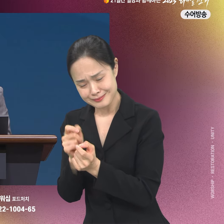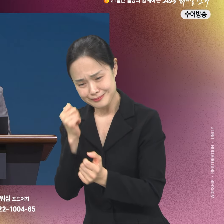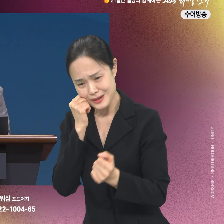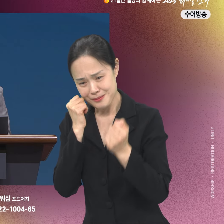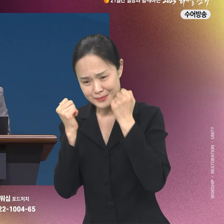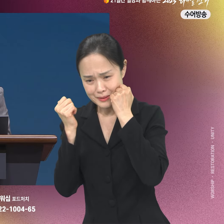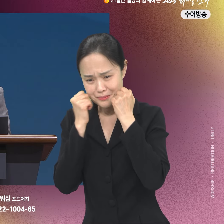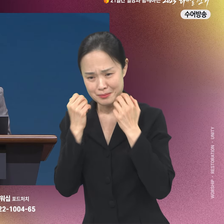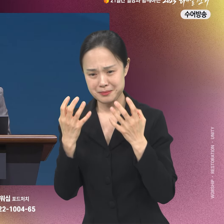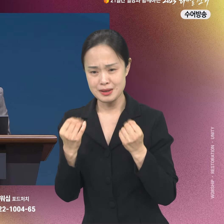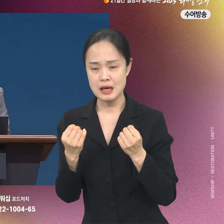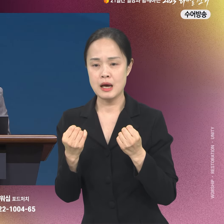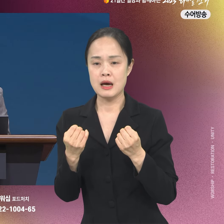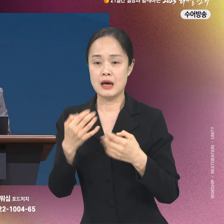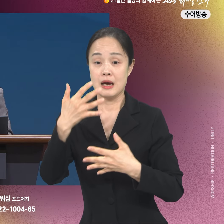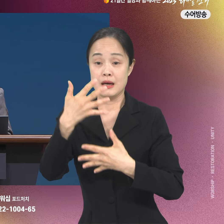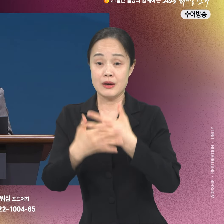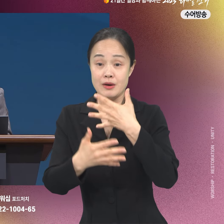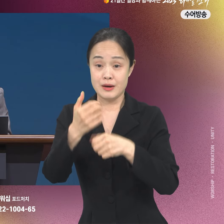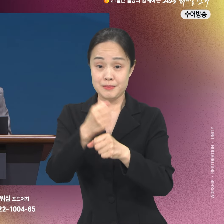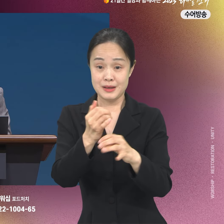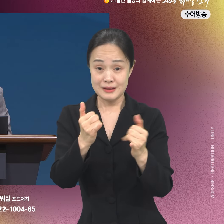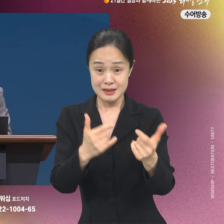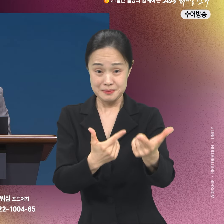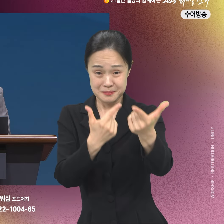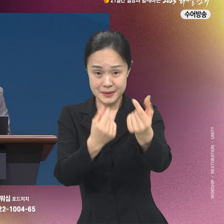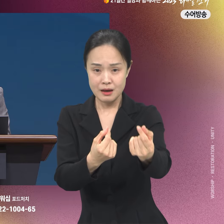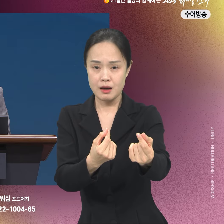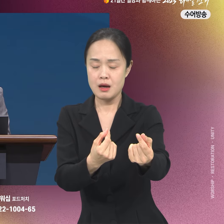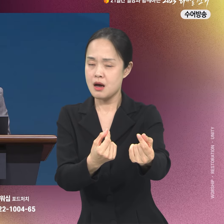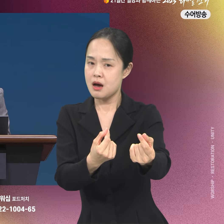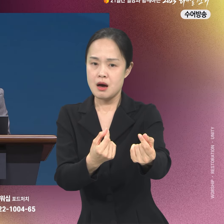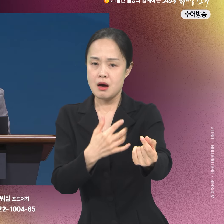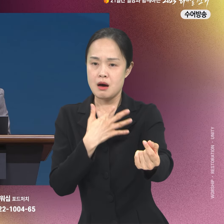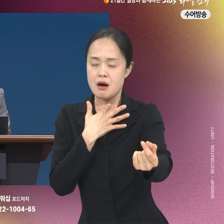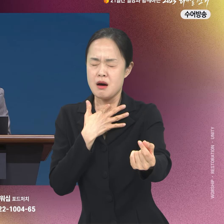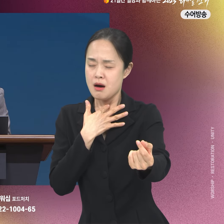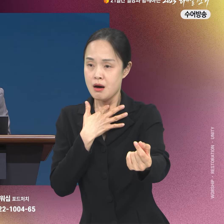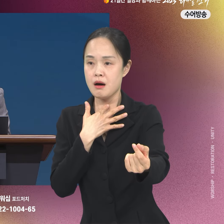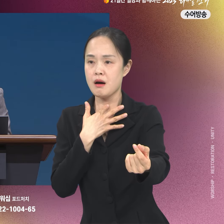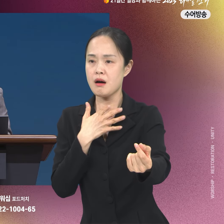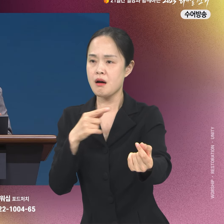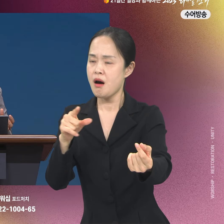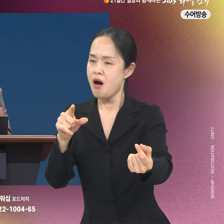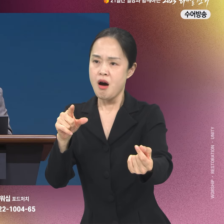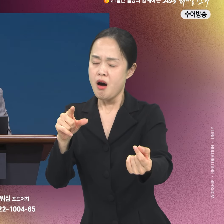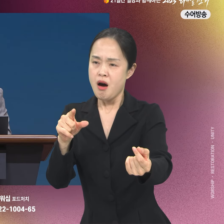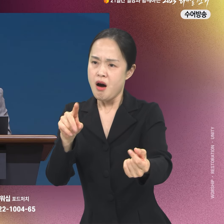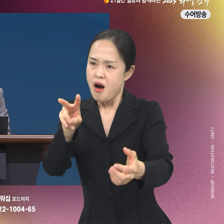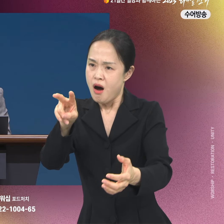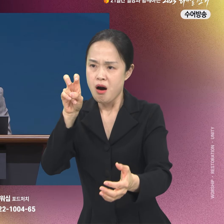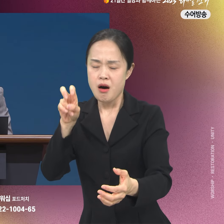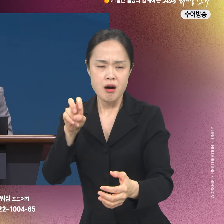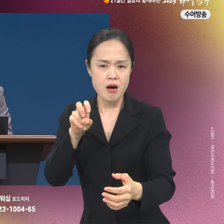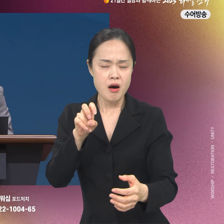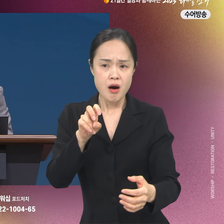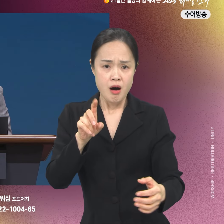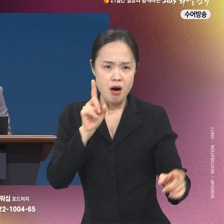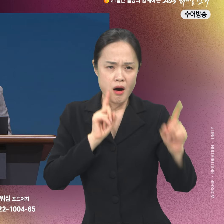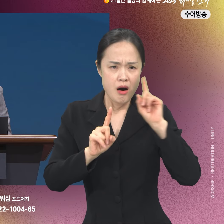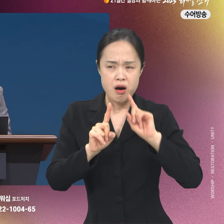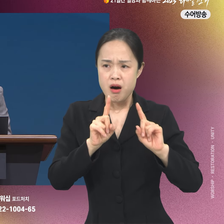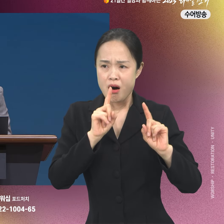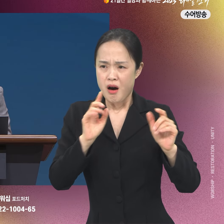주셨습니다. 그때는 되게 고통스러웠거든요. 왜 나한테 이런 일이, 왜 나한테 이런 상처를.